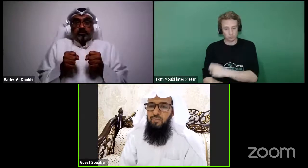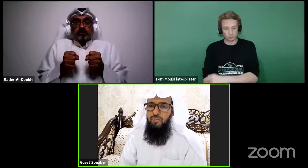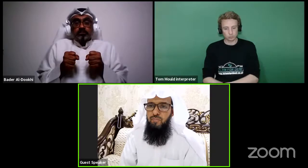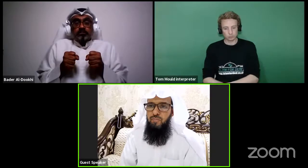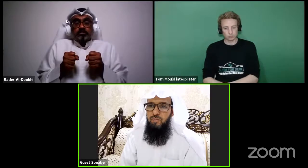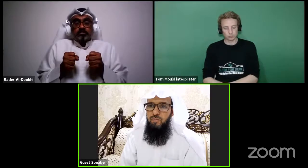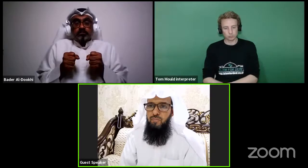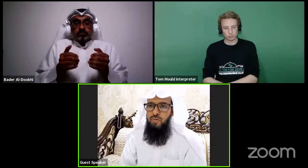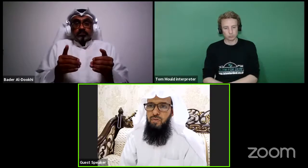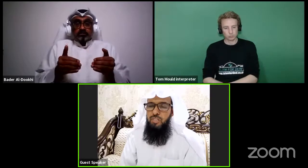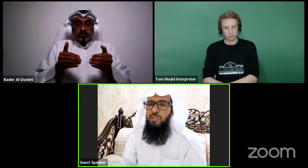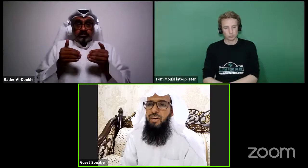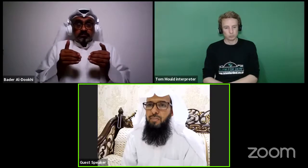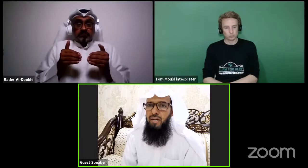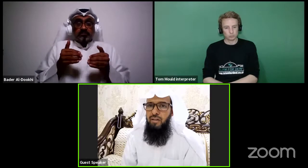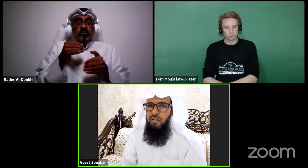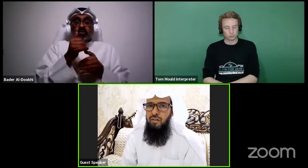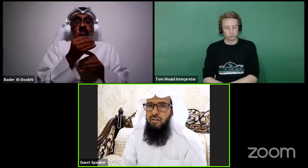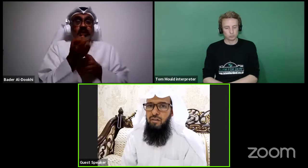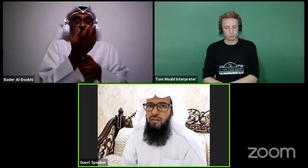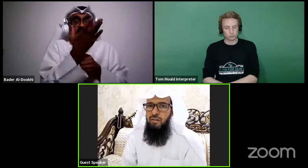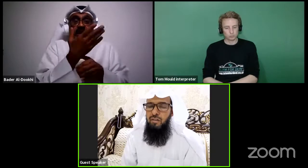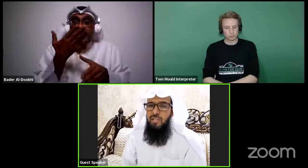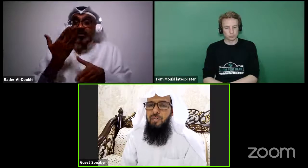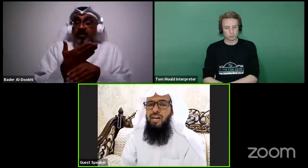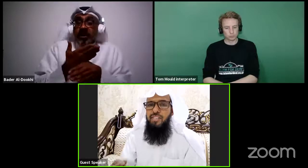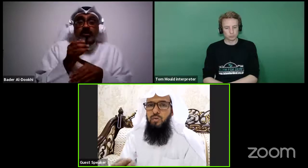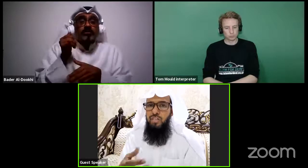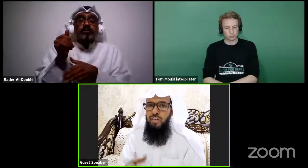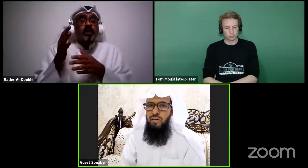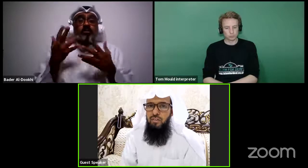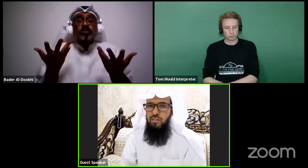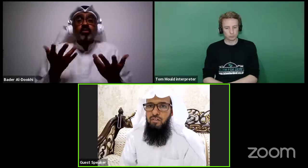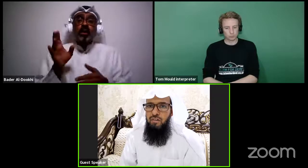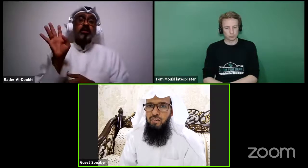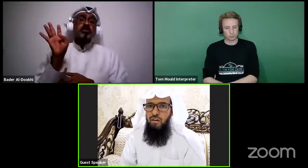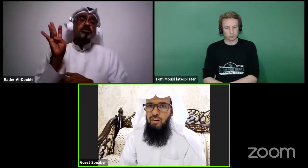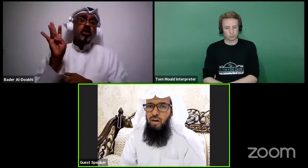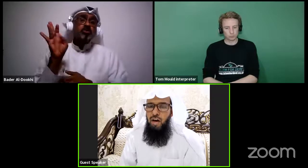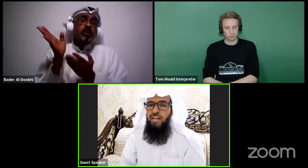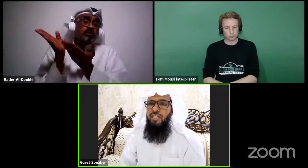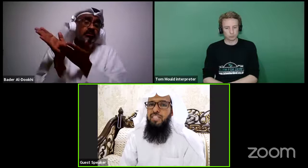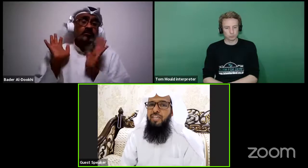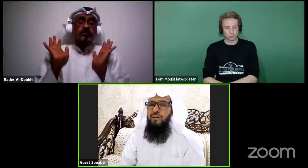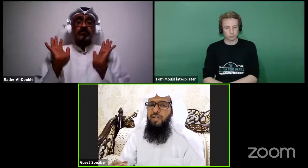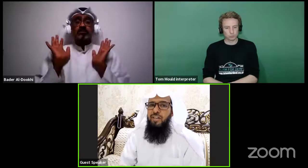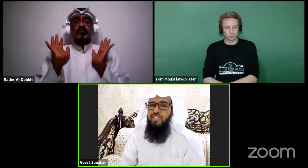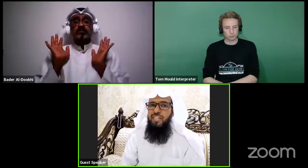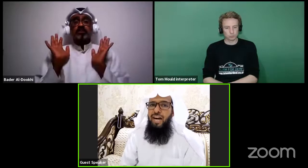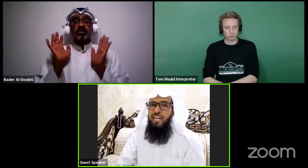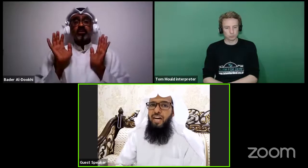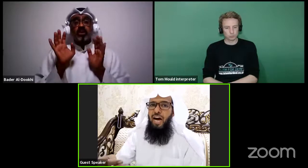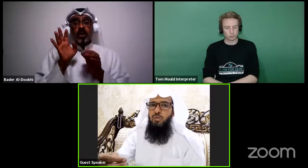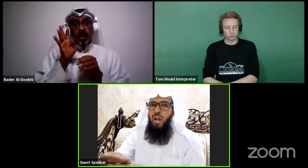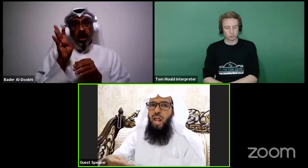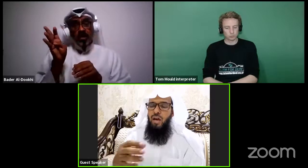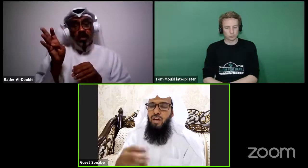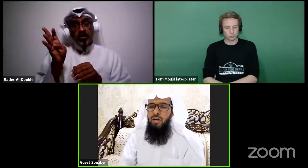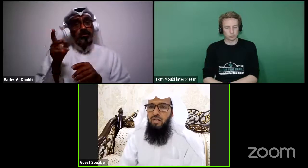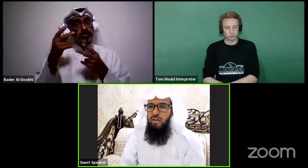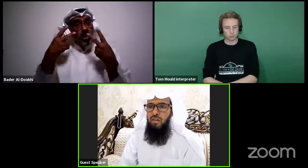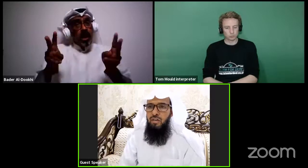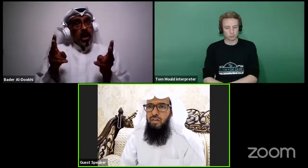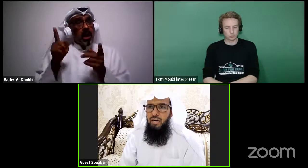النهار. جماع من؟ جماع زوجته التي هي في الأصل حلال